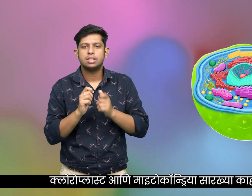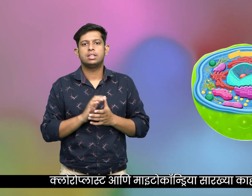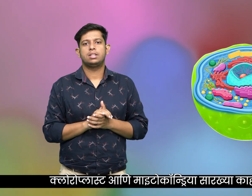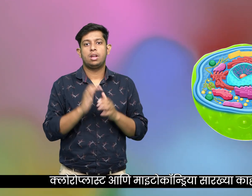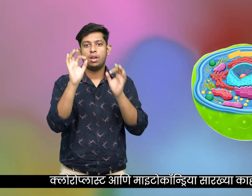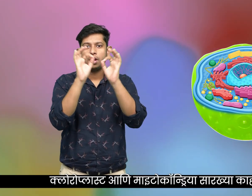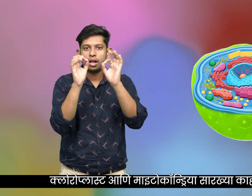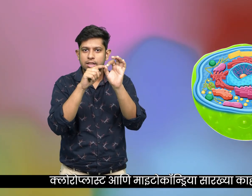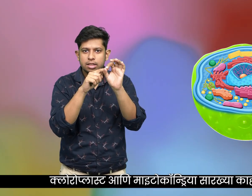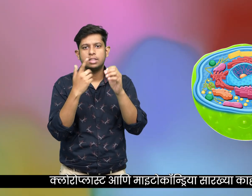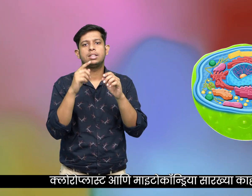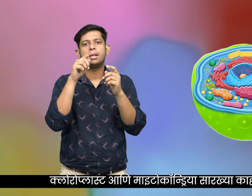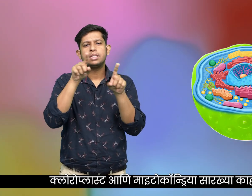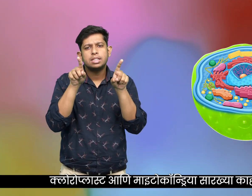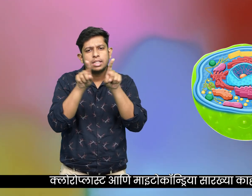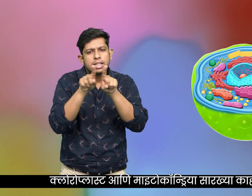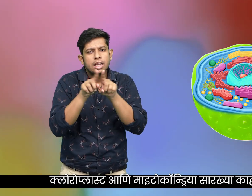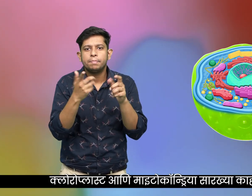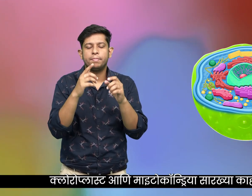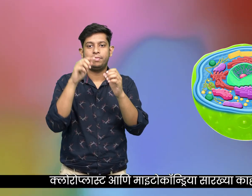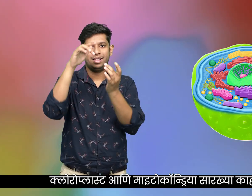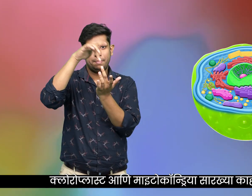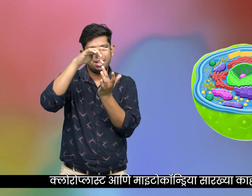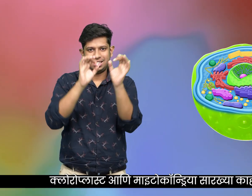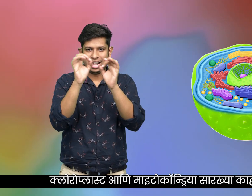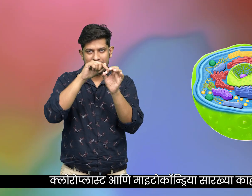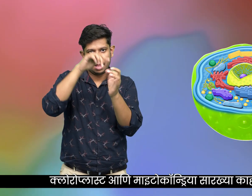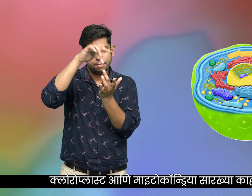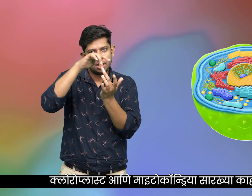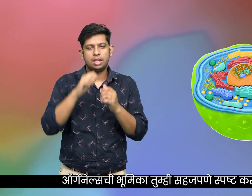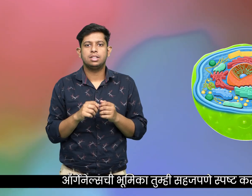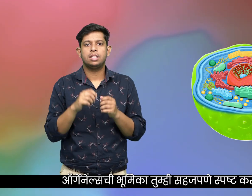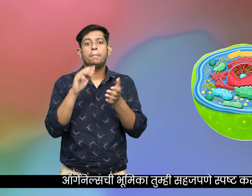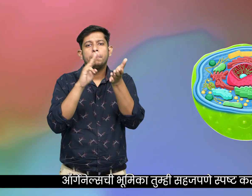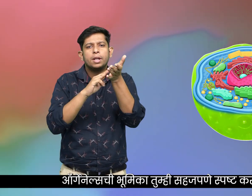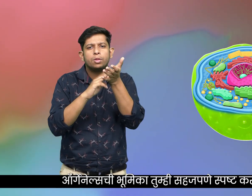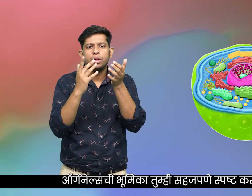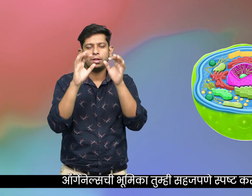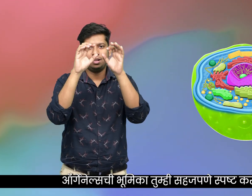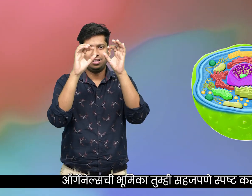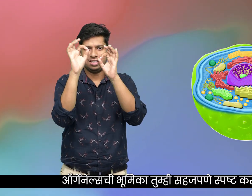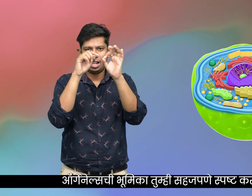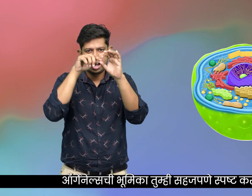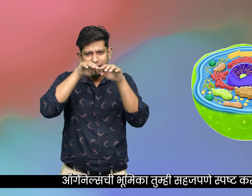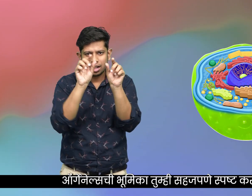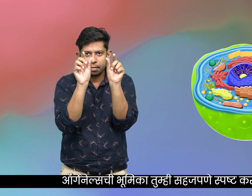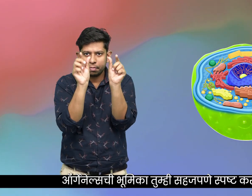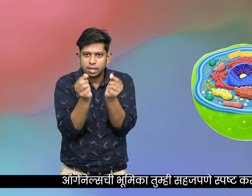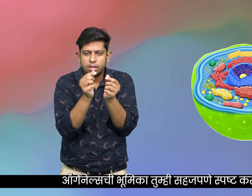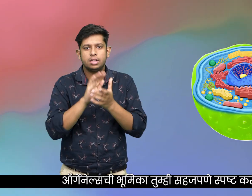क्लोरोप्लास्ट आणि माइटोकॉन्ड्रिया सारख्या काही महत्त्वाच्या ऑर्गनेल्सची भूमिका तुम्ही सहजपणे स्पष्ट करू